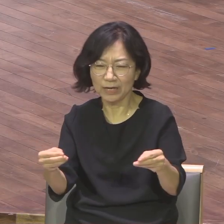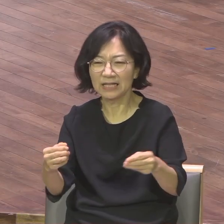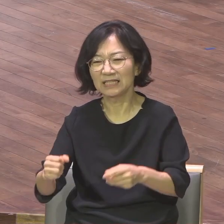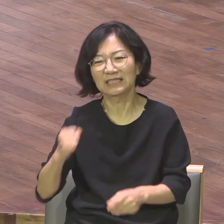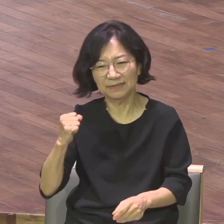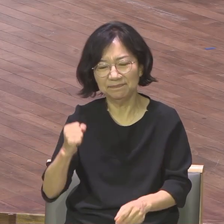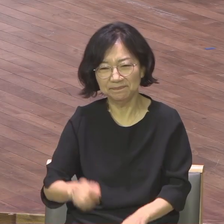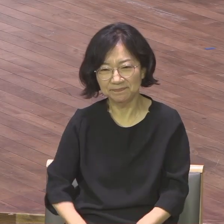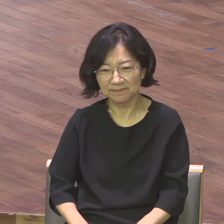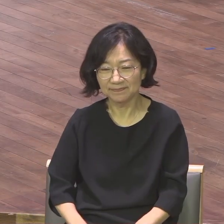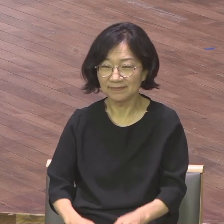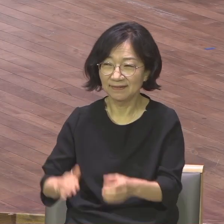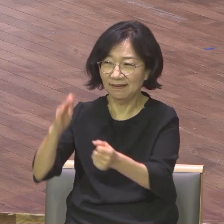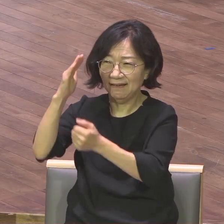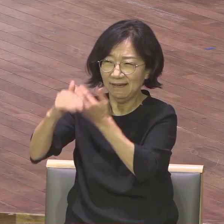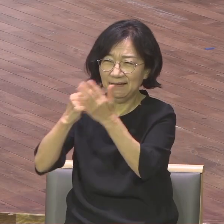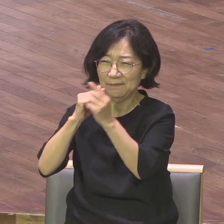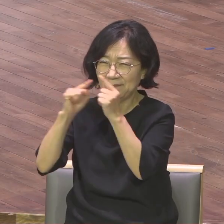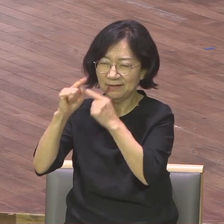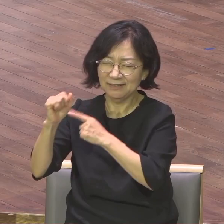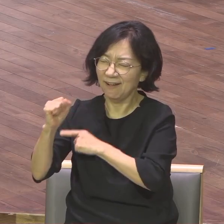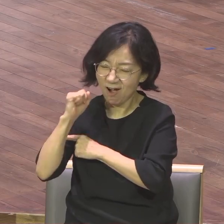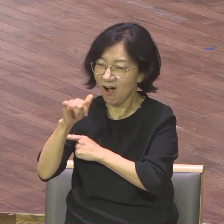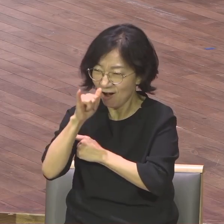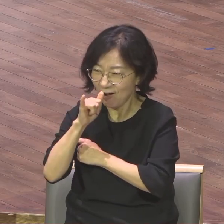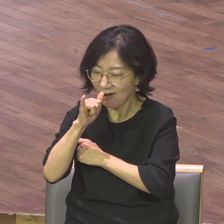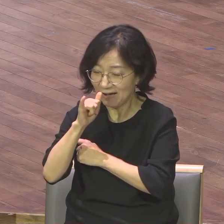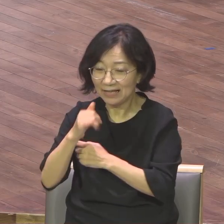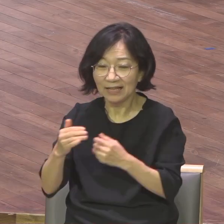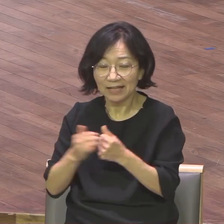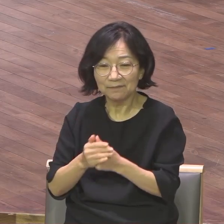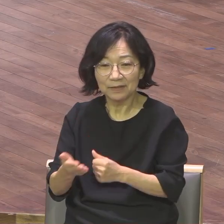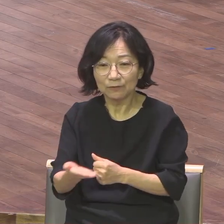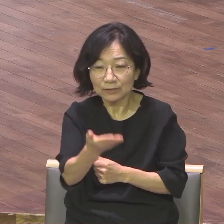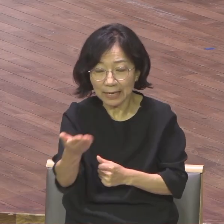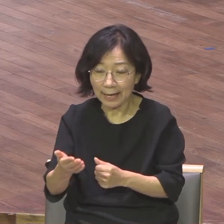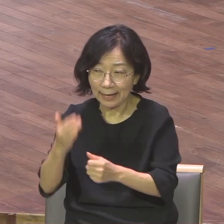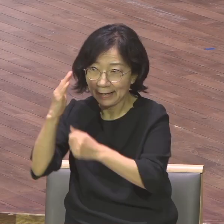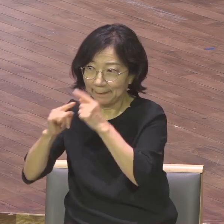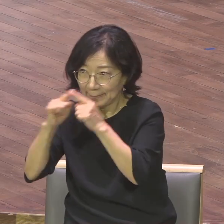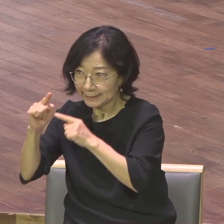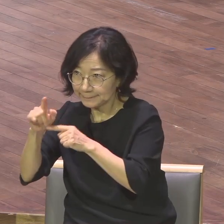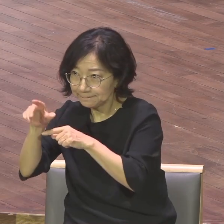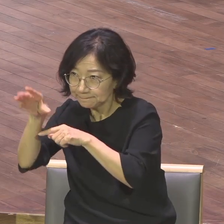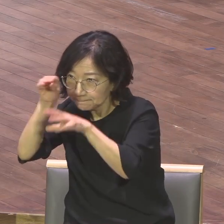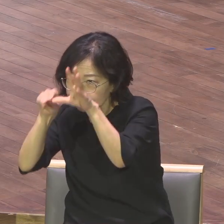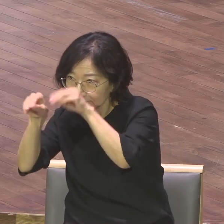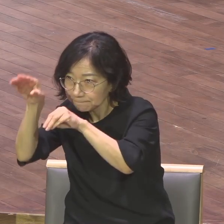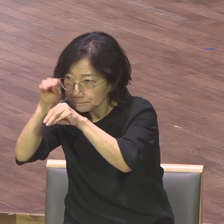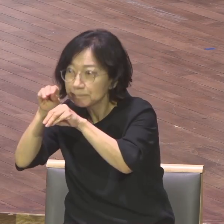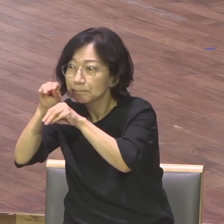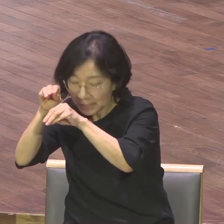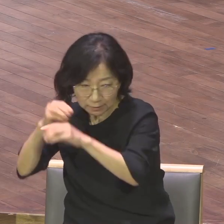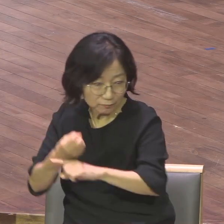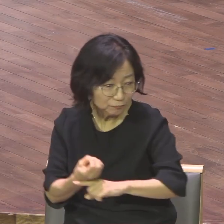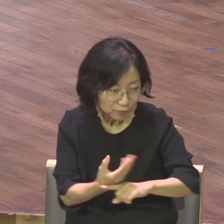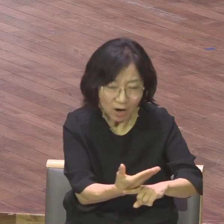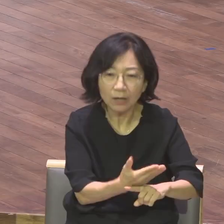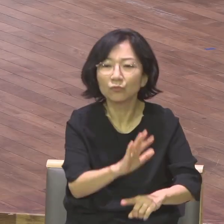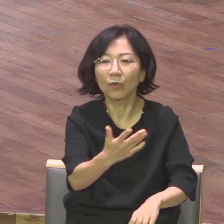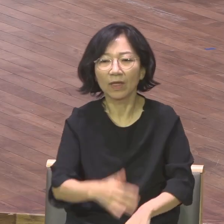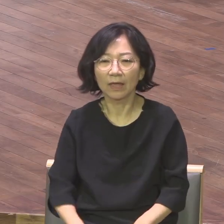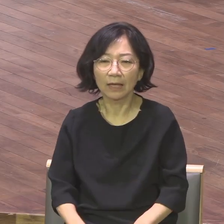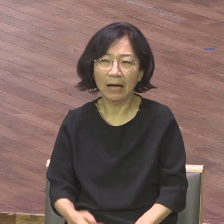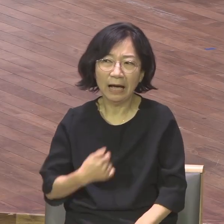말씀 자체에 권능이 있어요. 그래서 우리는 하나님 말씀을 대언하기만 하면 돼요. 내 상식으로